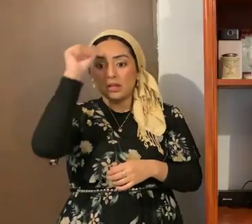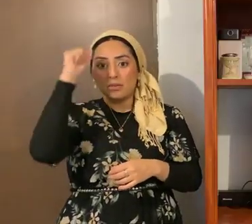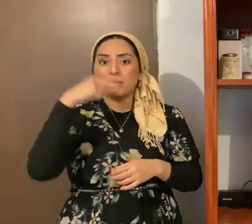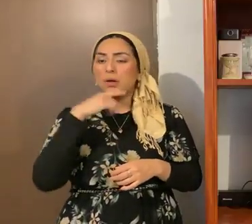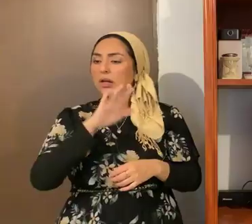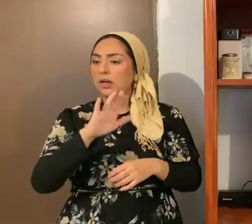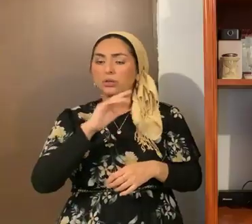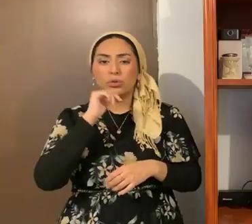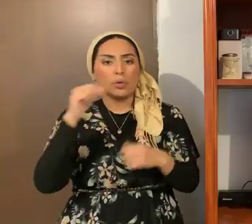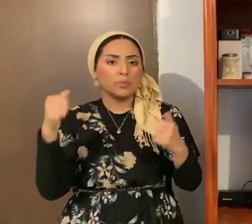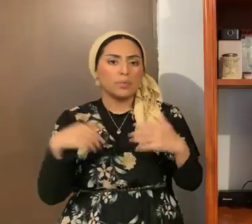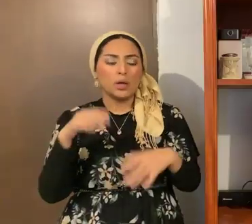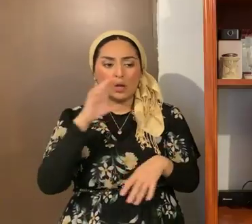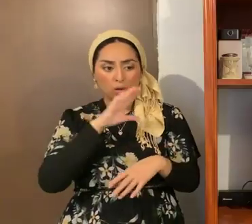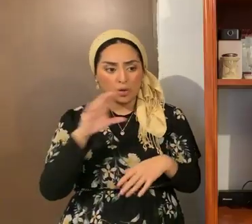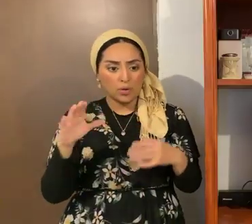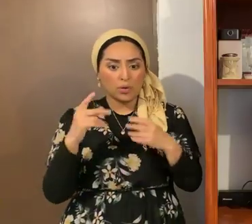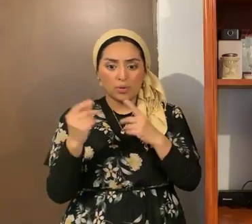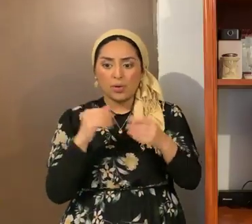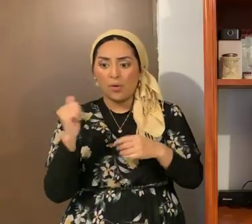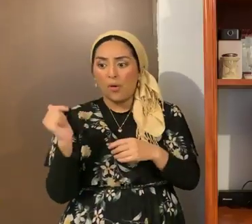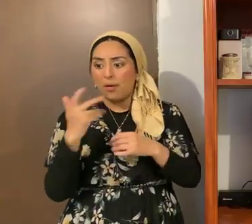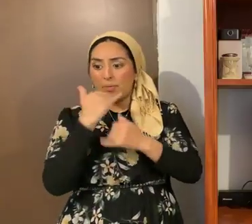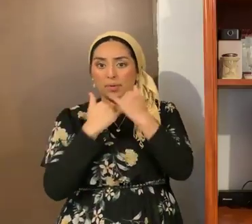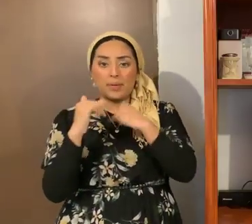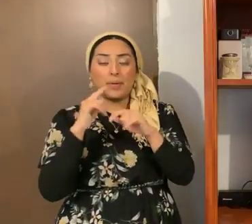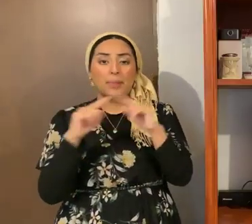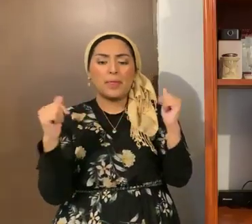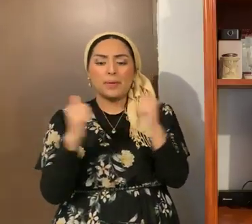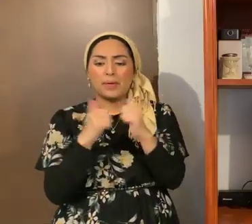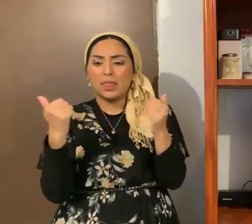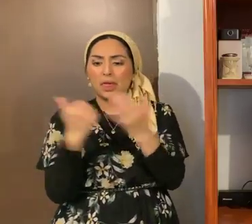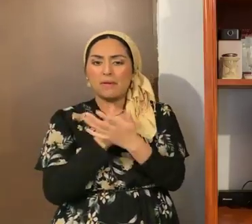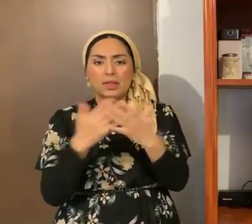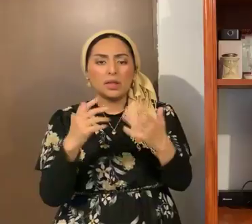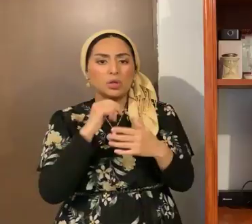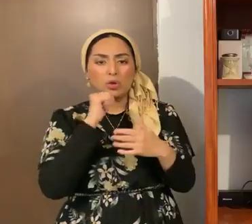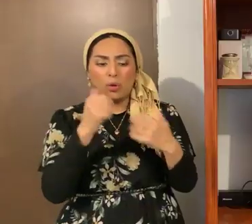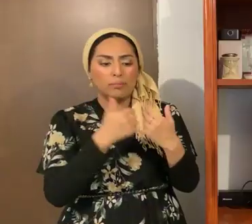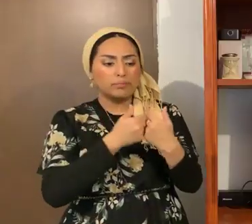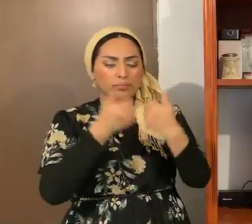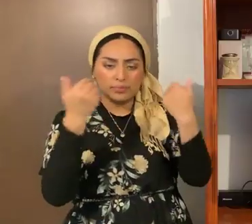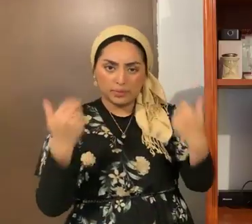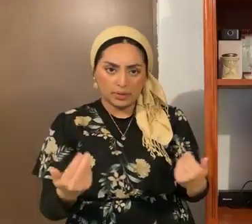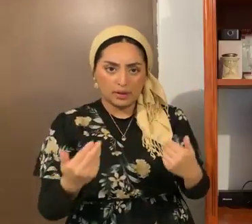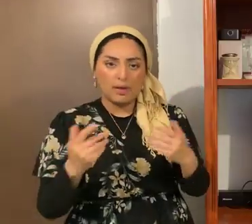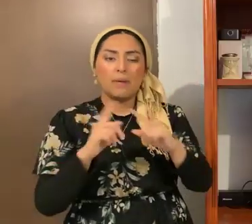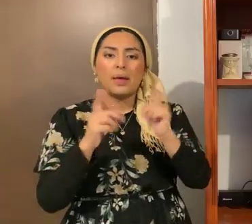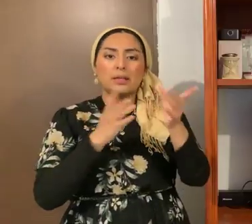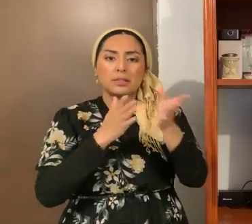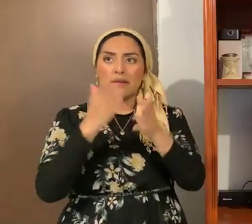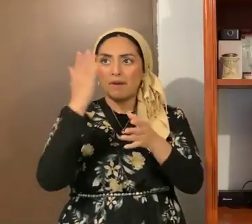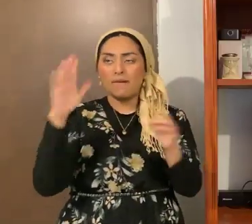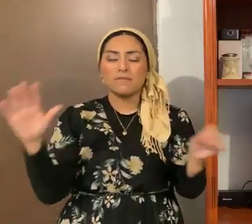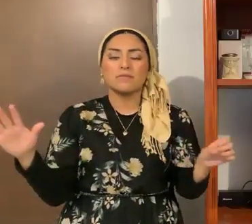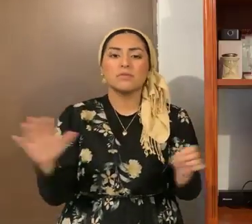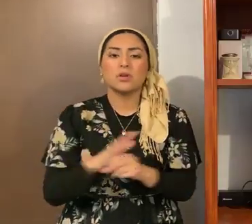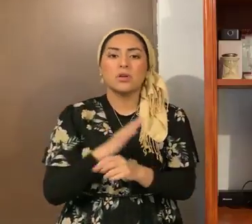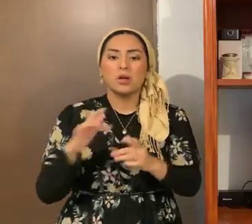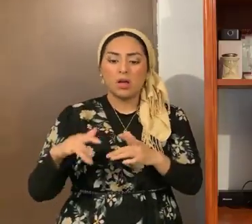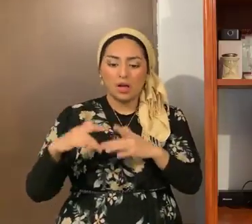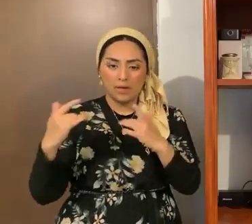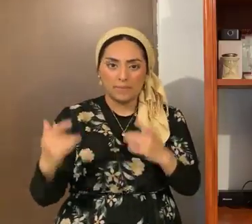no temáis, vosotros habéis hecho todo este mal, pero con todo eso no os apartéis en pos de Yahweh, sino servidle con todo vuestro